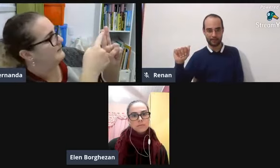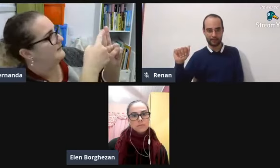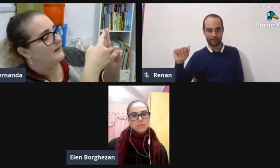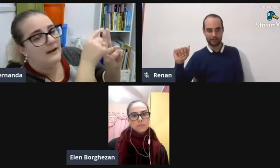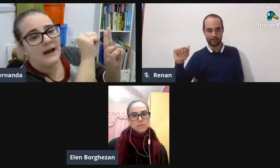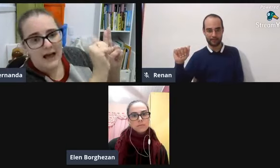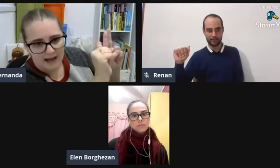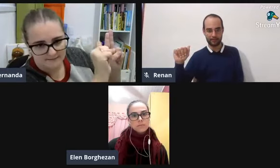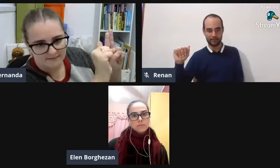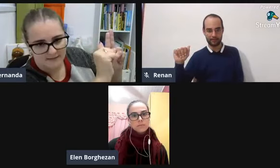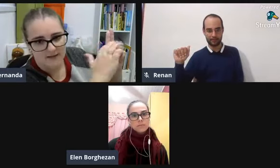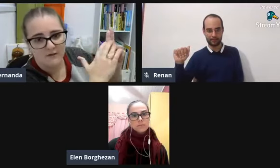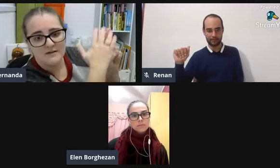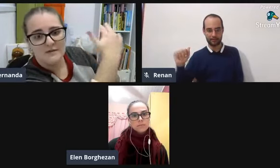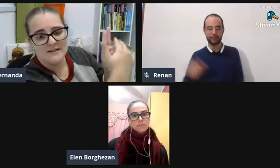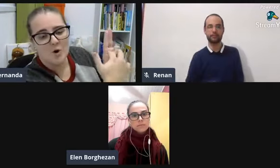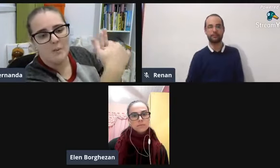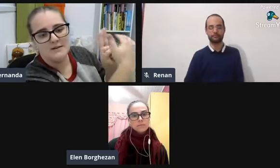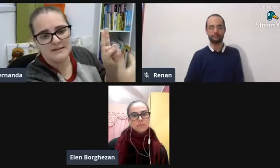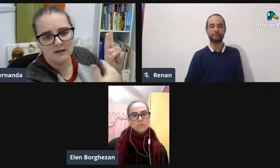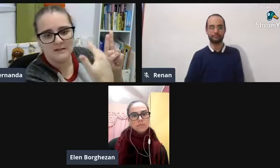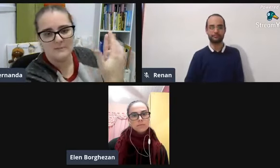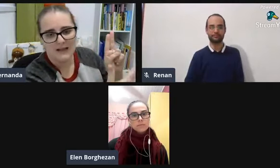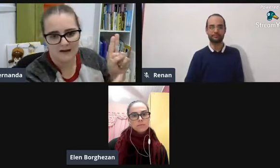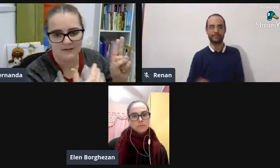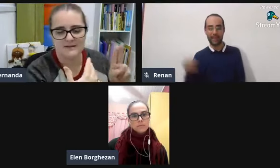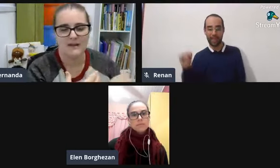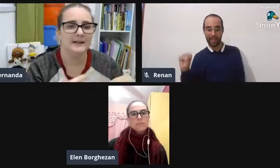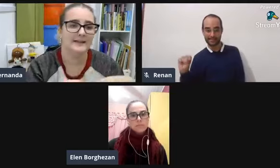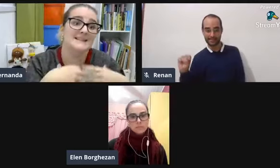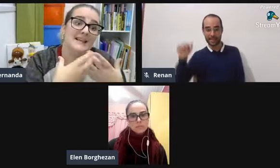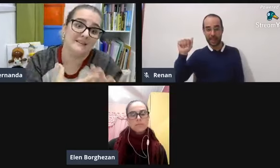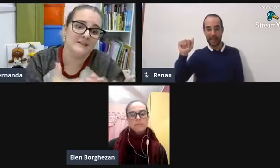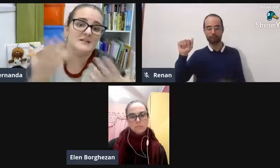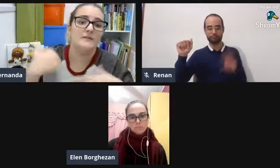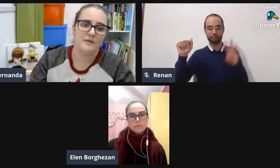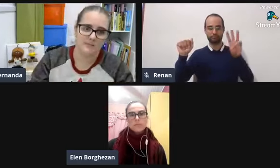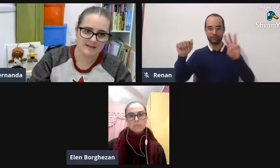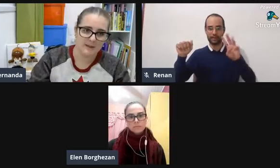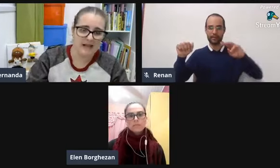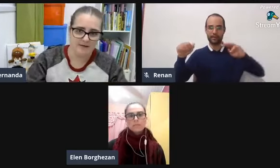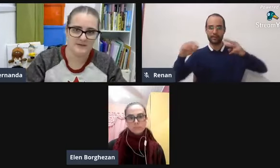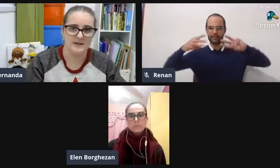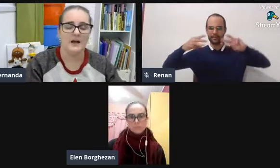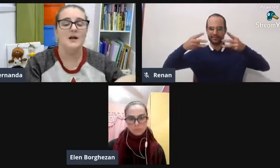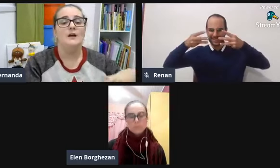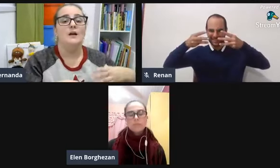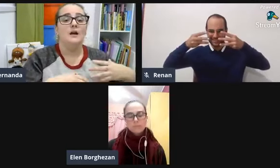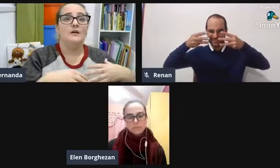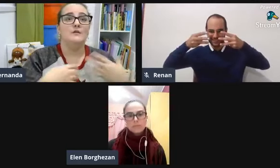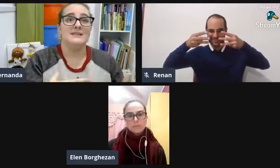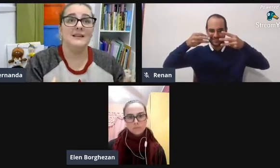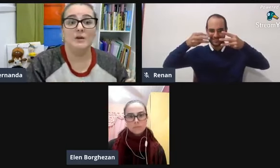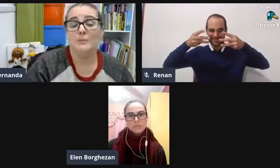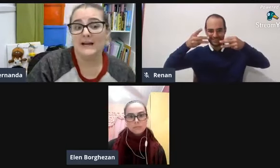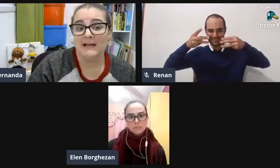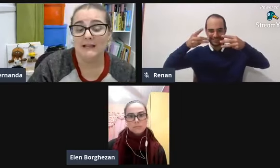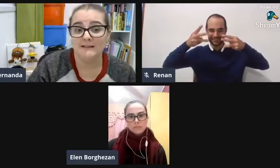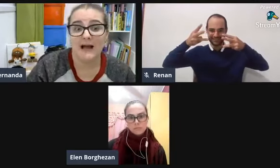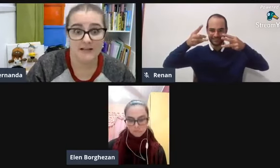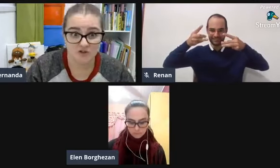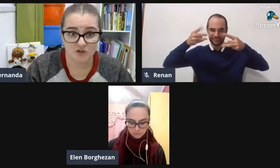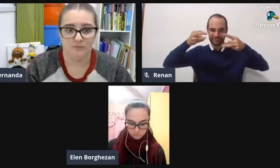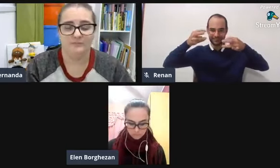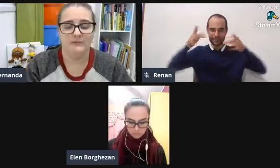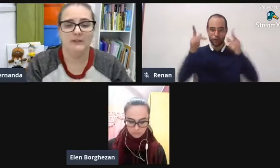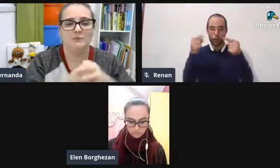S, A. Então, você faz a composição das palavras, das letras que vão formar as palavras. Você tem o